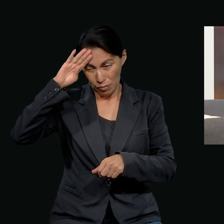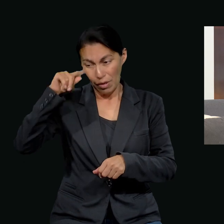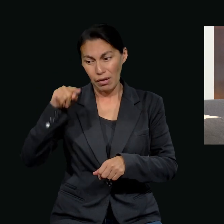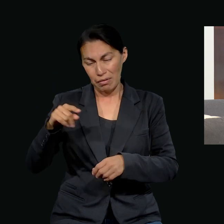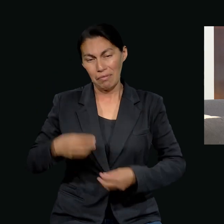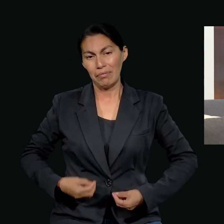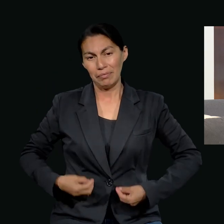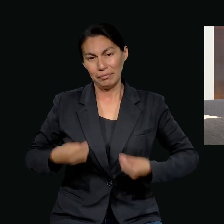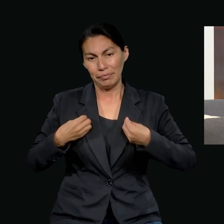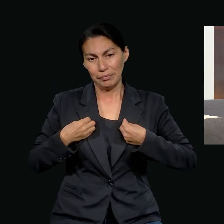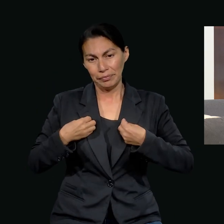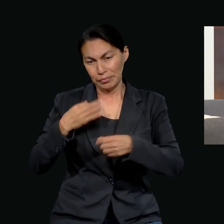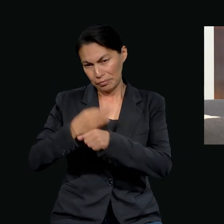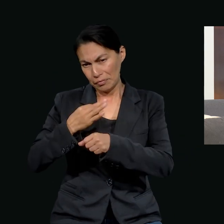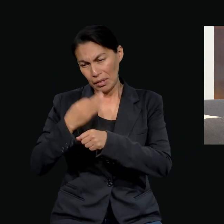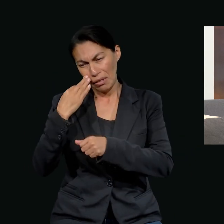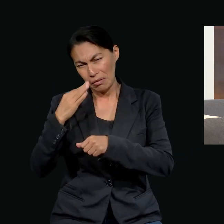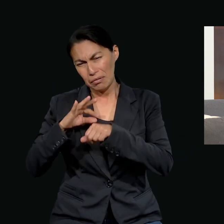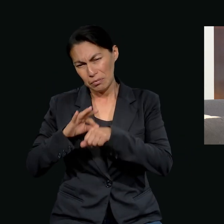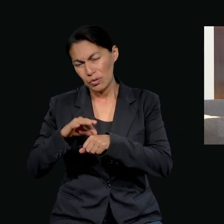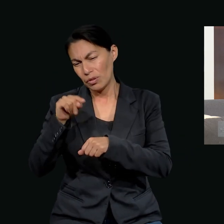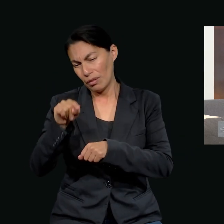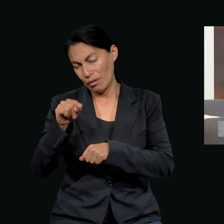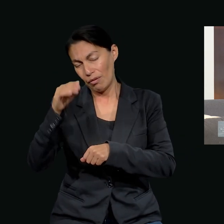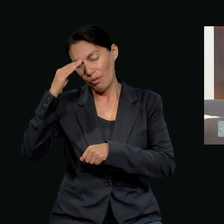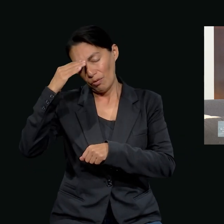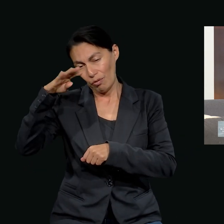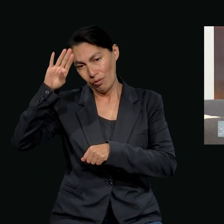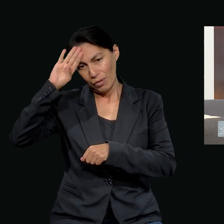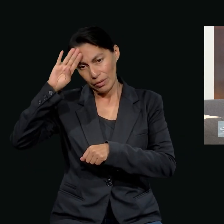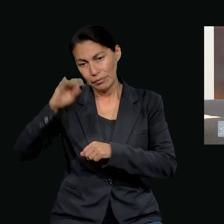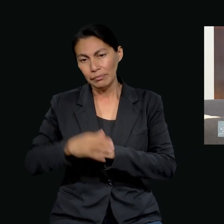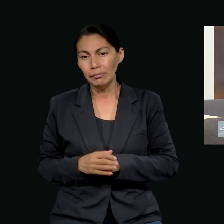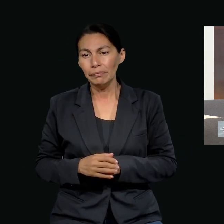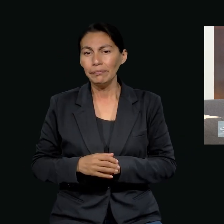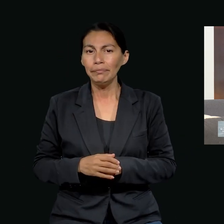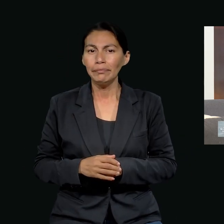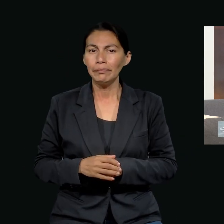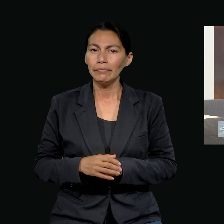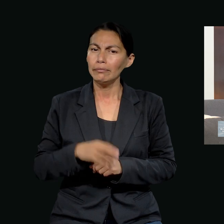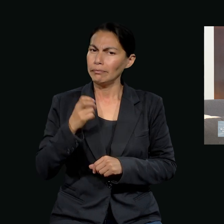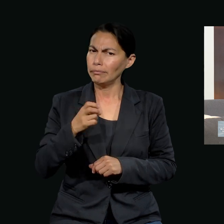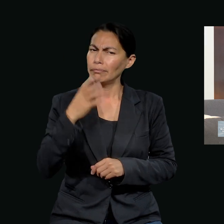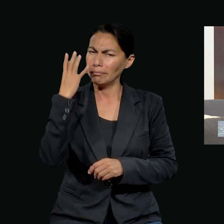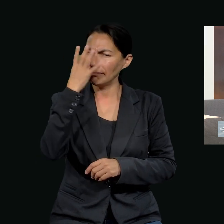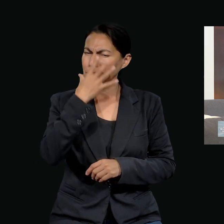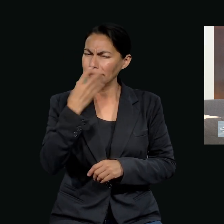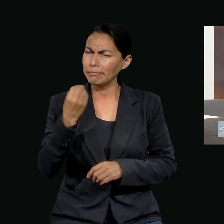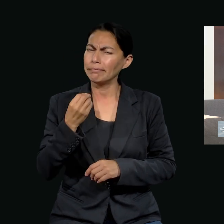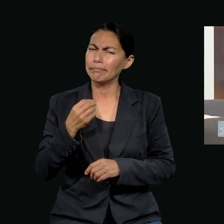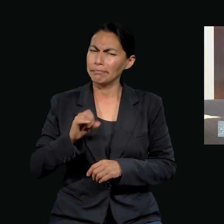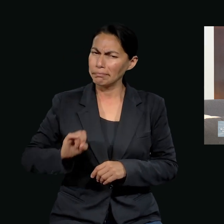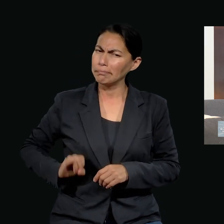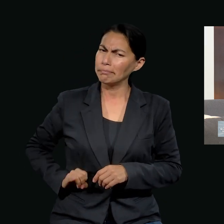Cuba y es lo que vamos a compartir, algunos testimonios que tenemos interesantes